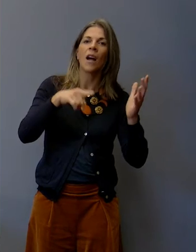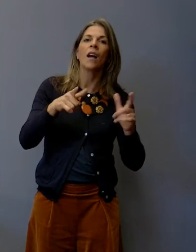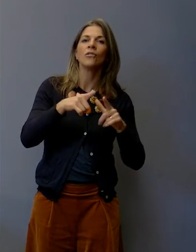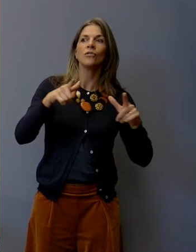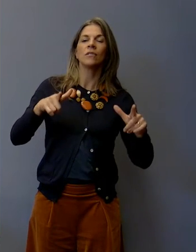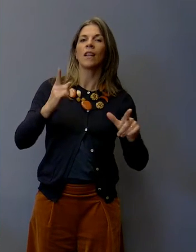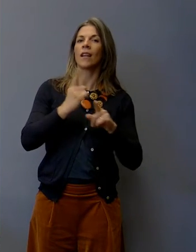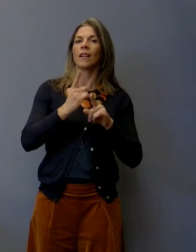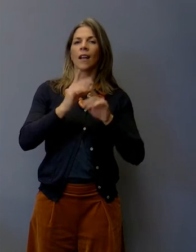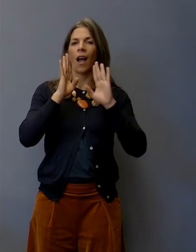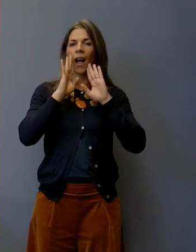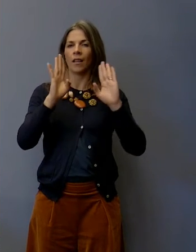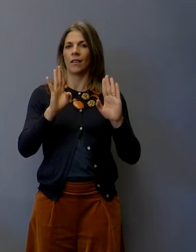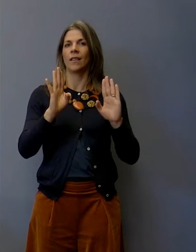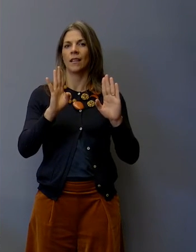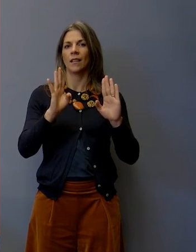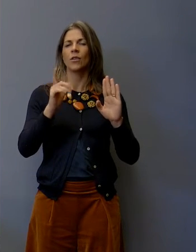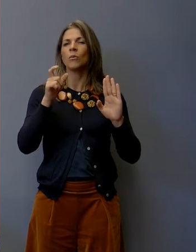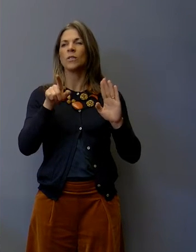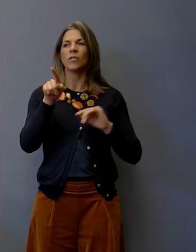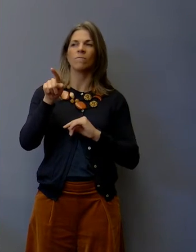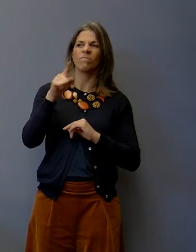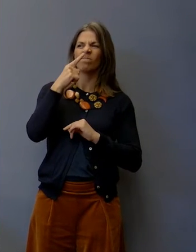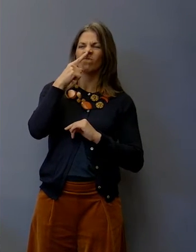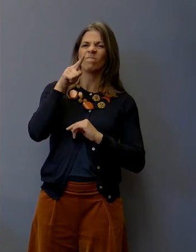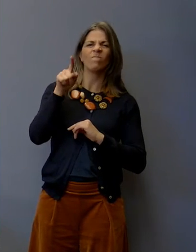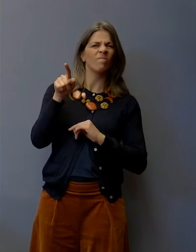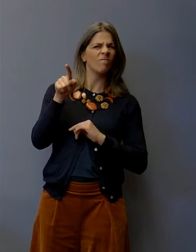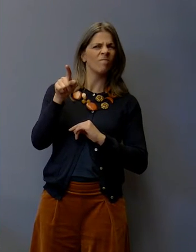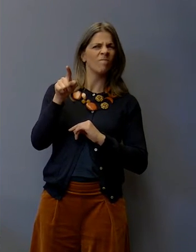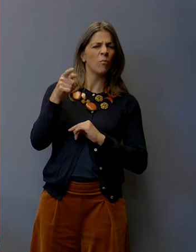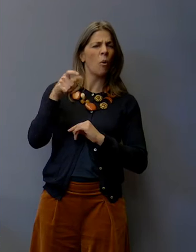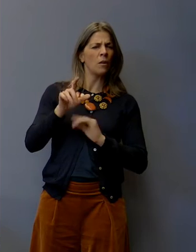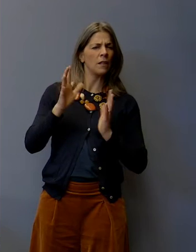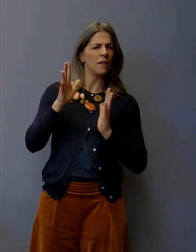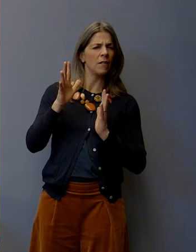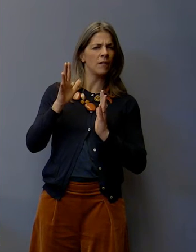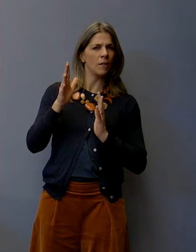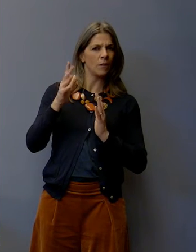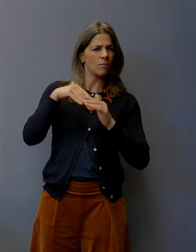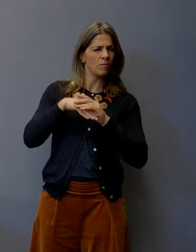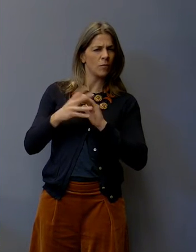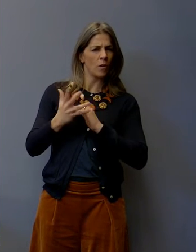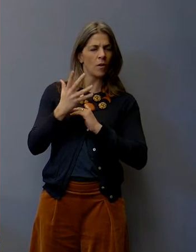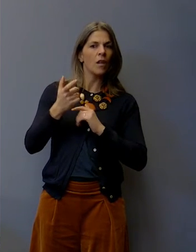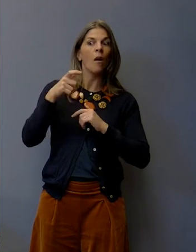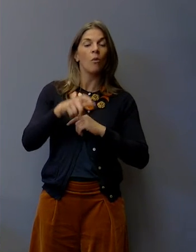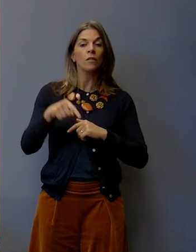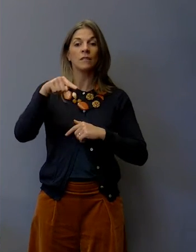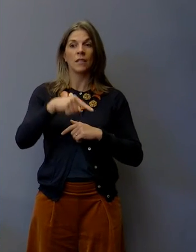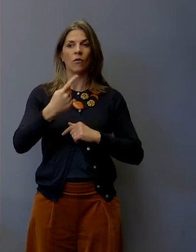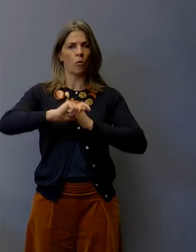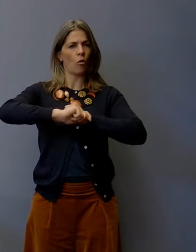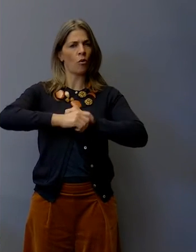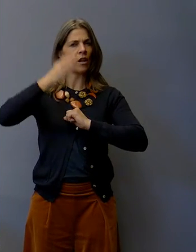attenta perché qualcosa non va perché un regime oligarchico come questo si alimenta di gratificazioni che spesso